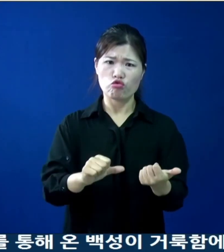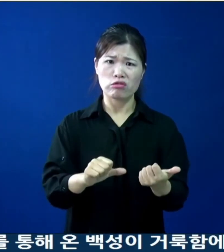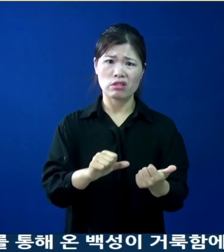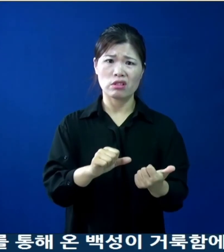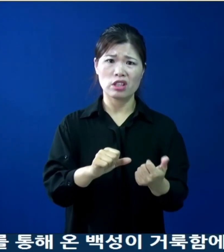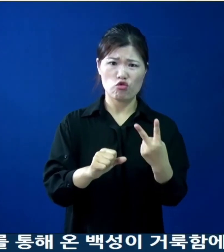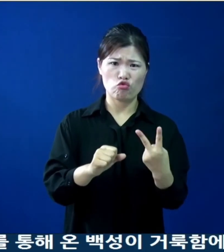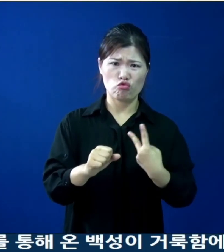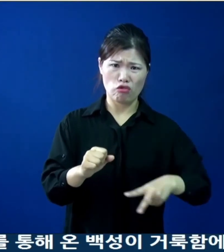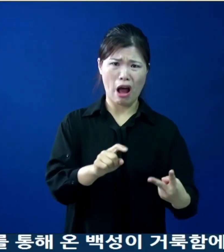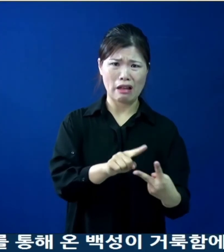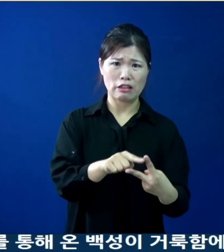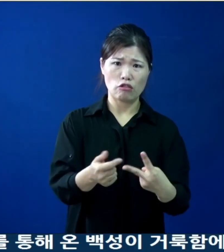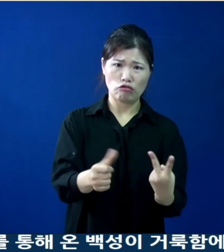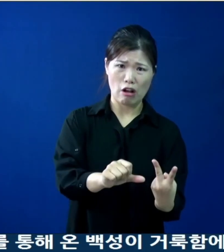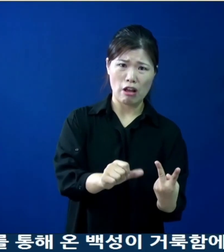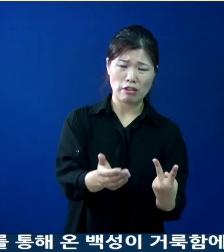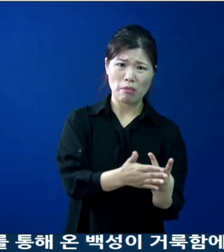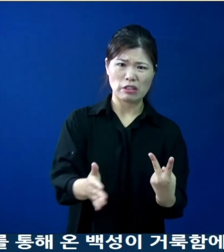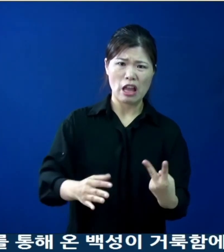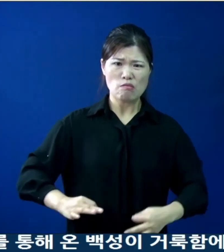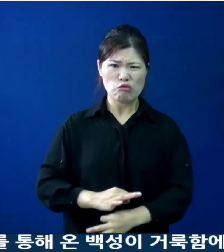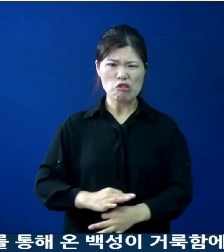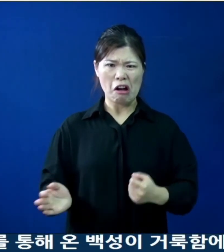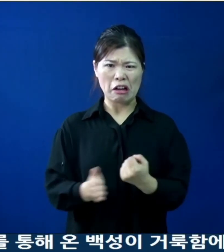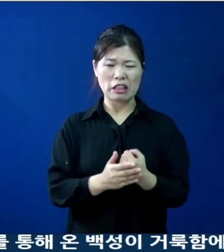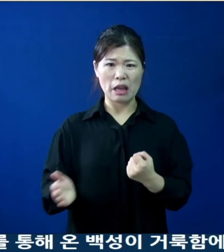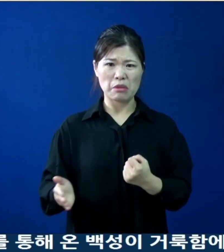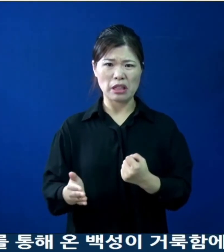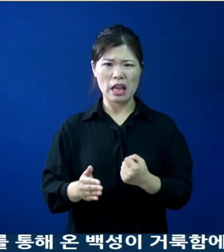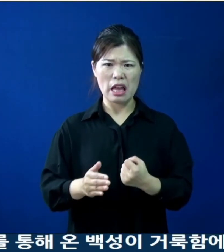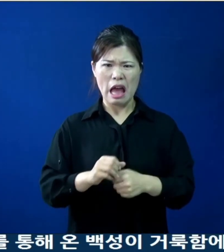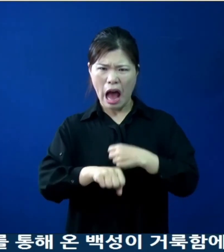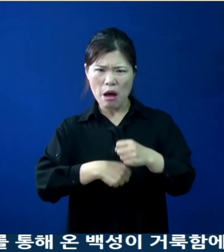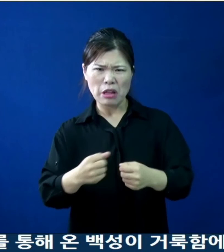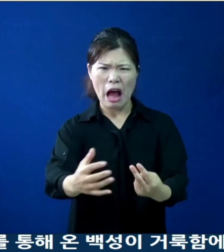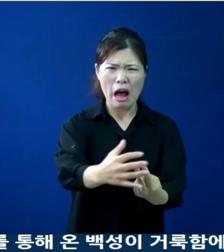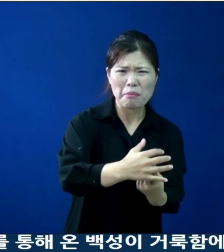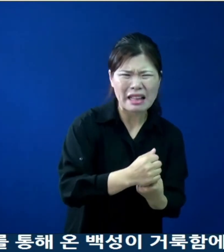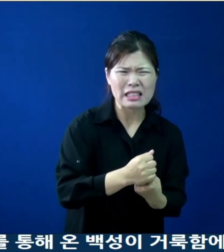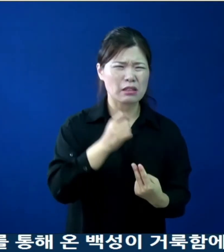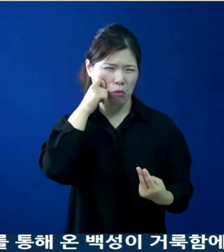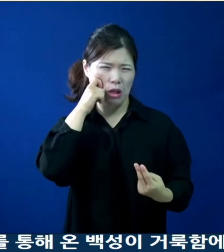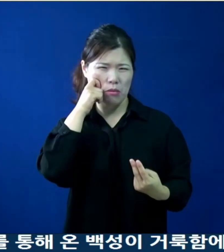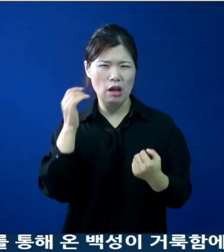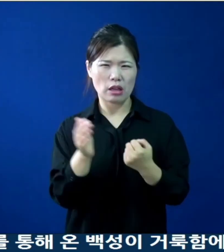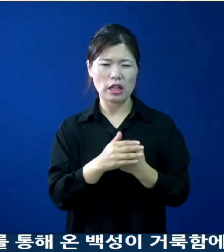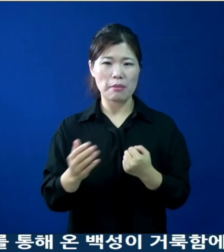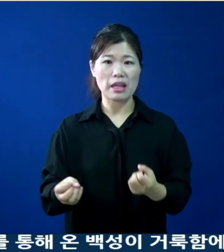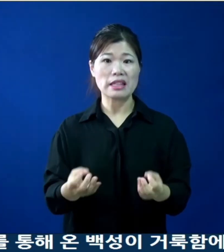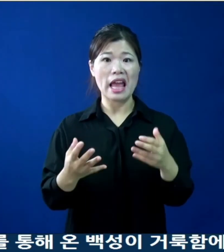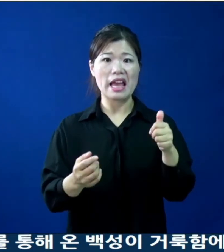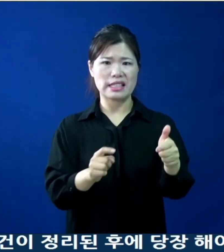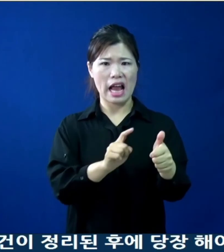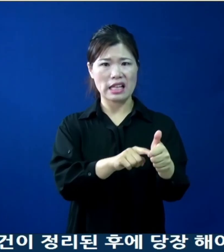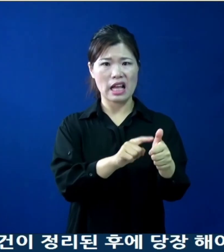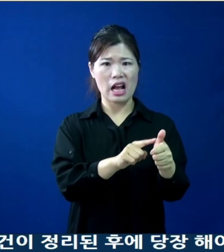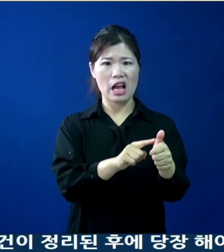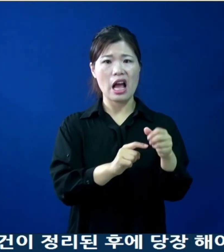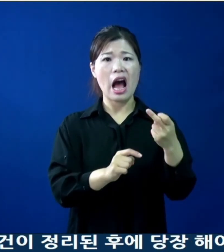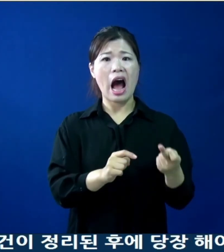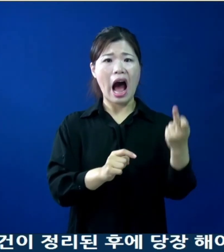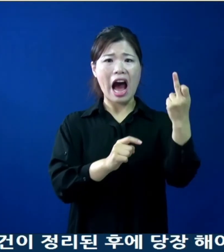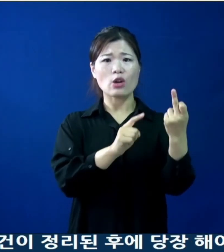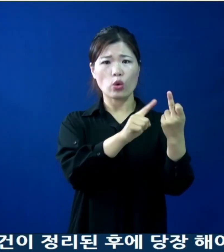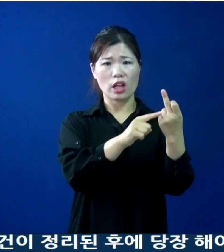거죠. 당시에 시체는 부정한 것이어서 아무나 만질 수가 없었고요. 특별히 성소에서 죽은 대제사장 아론의 두 아들